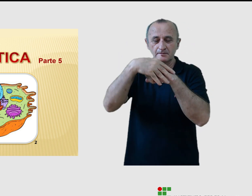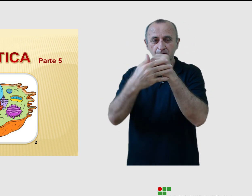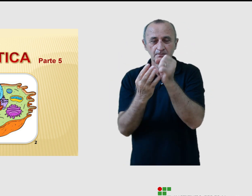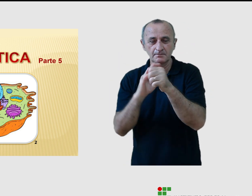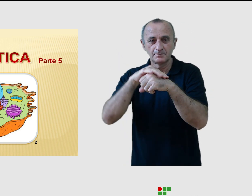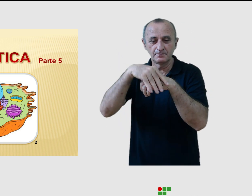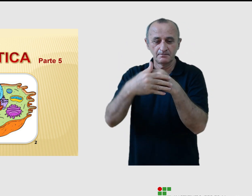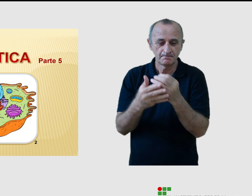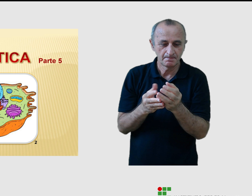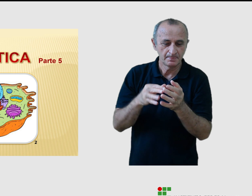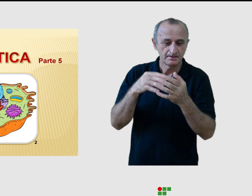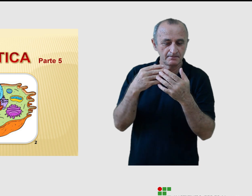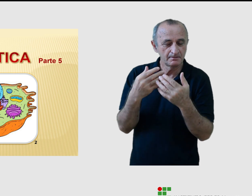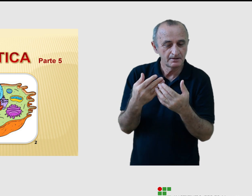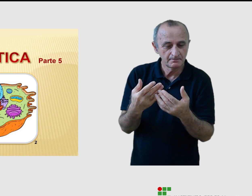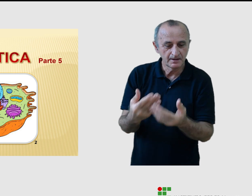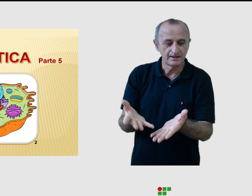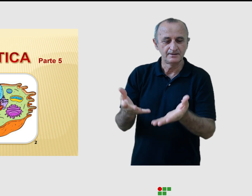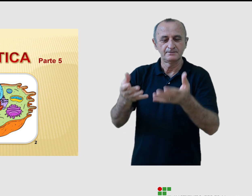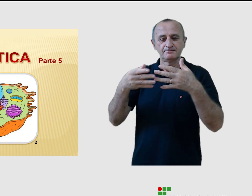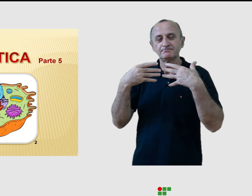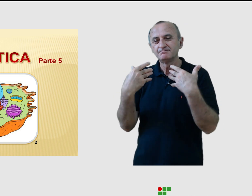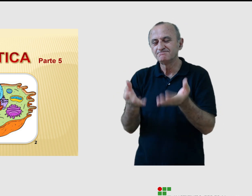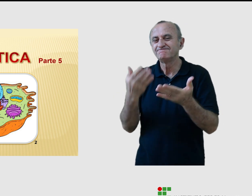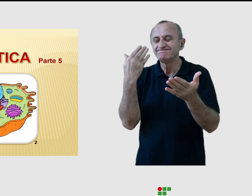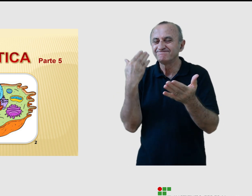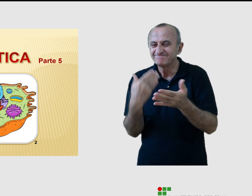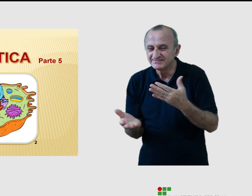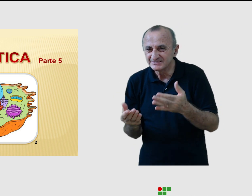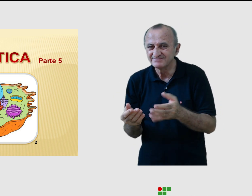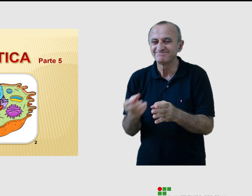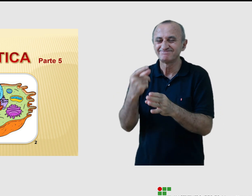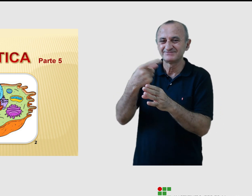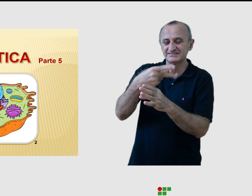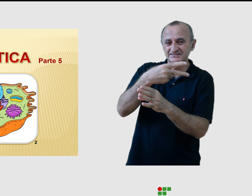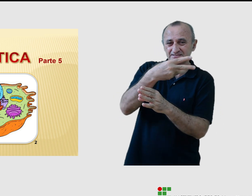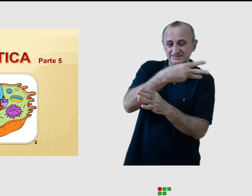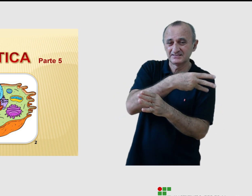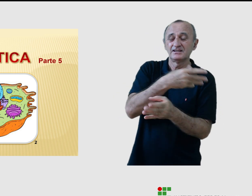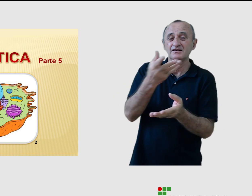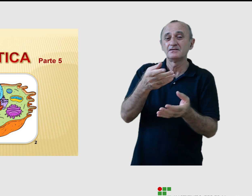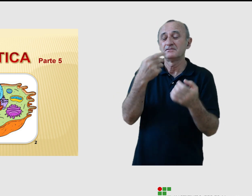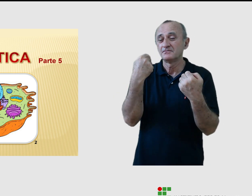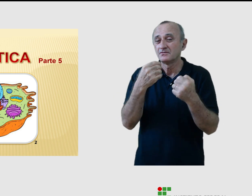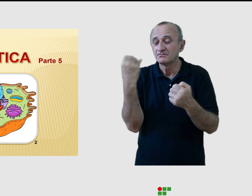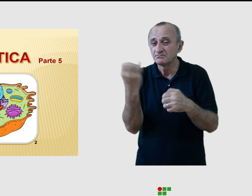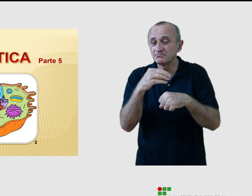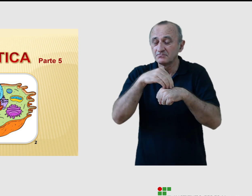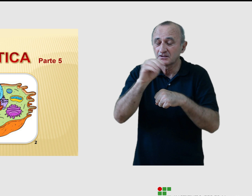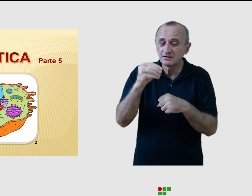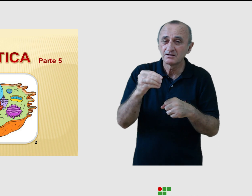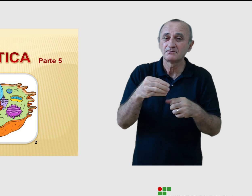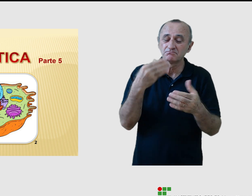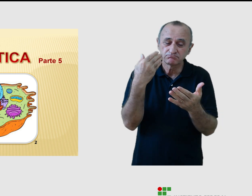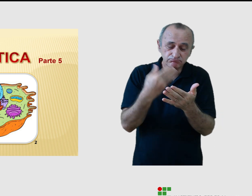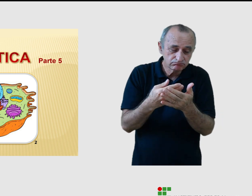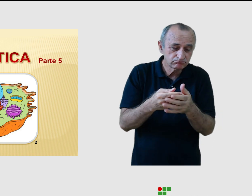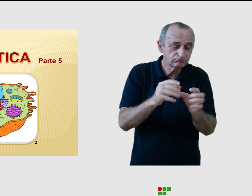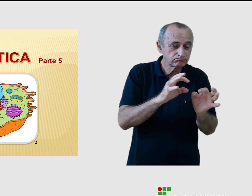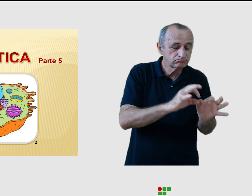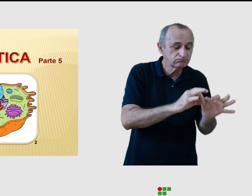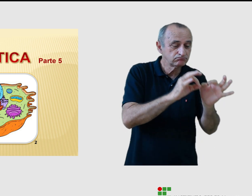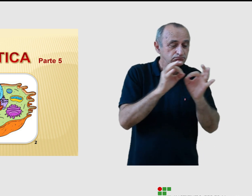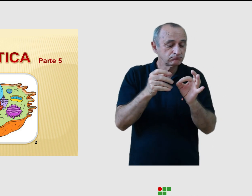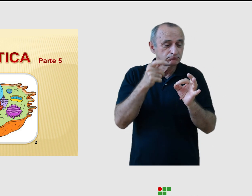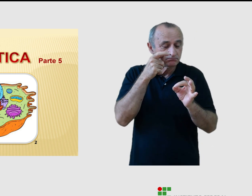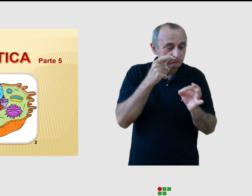a parte 5 de membrana plasmática. E você perdeu algum desses conteúdos? É importante